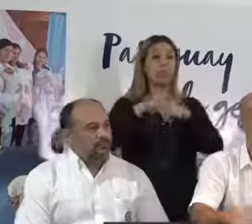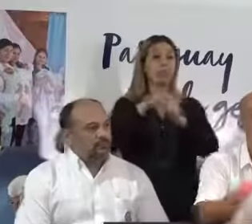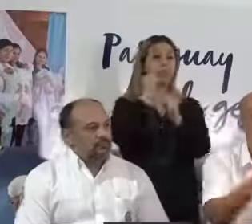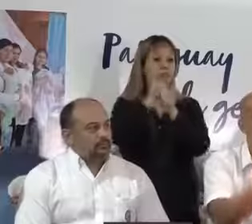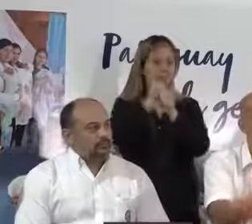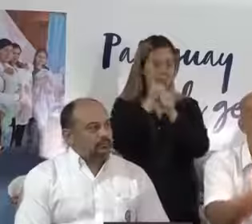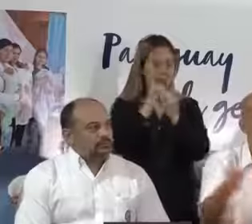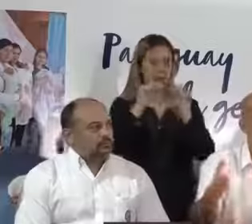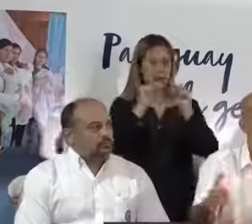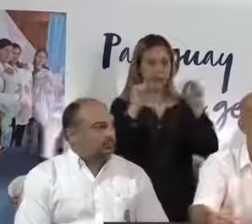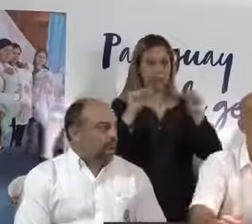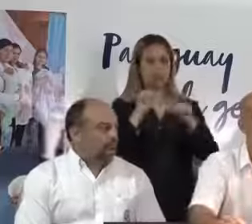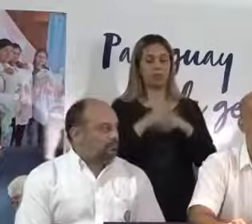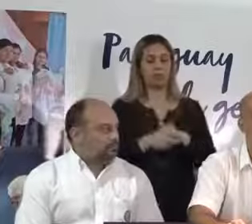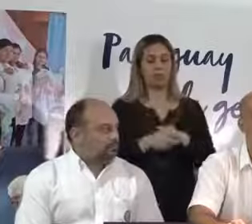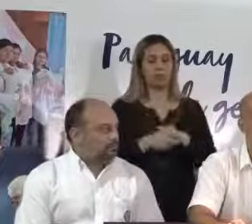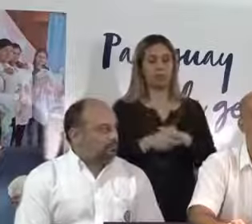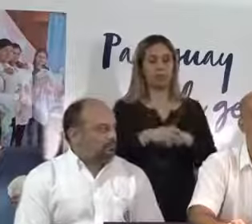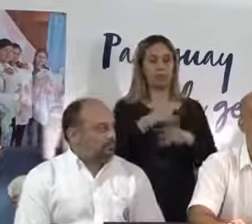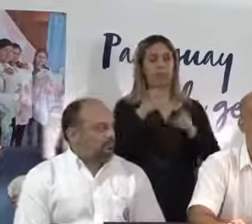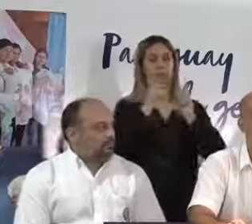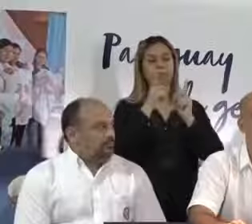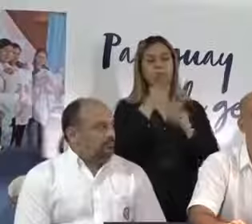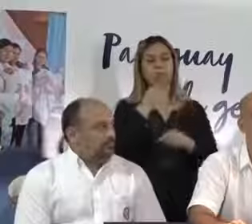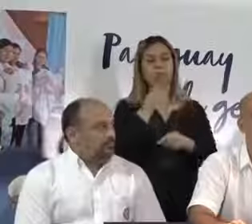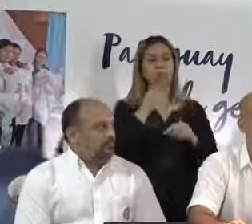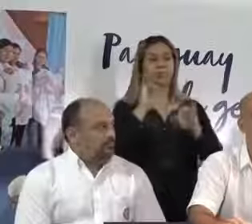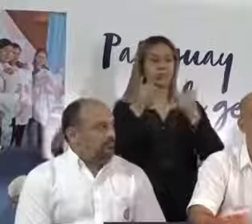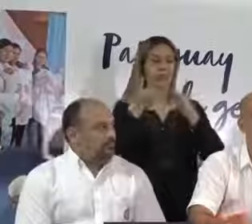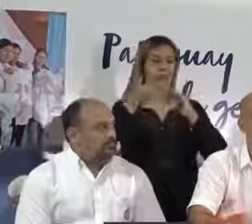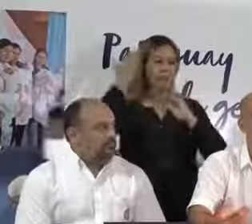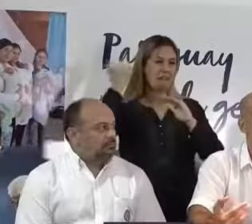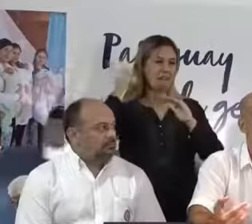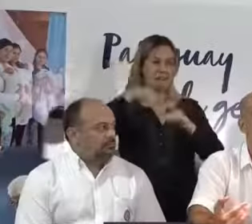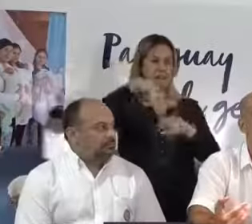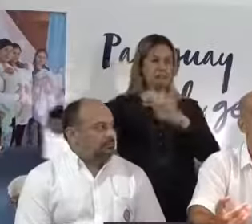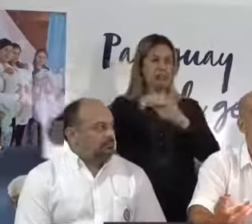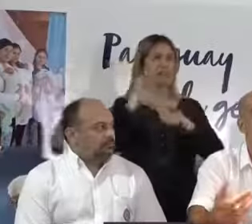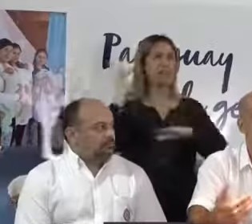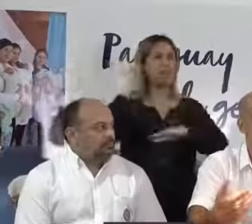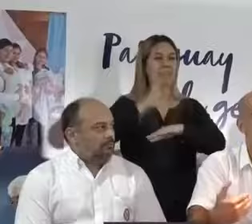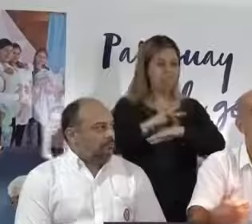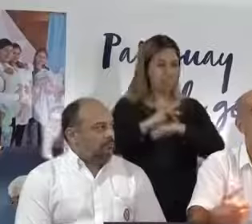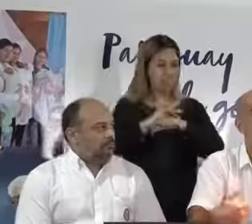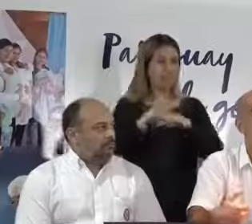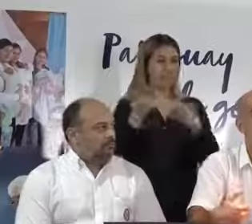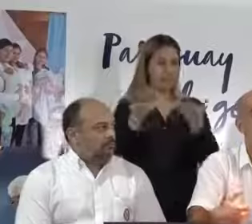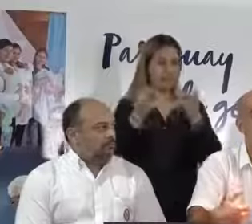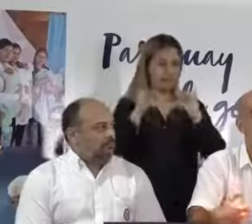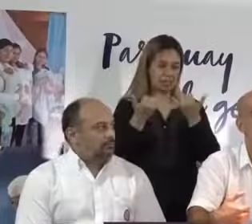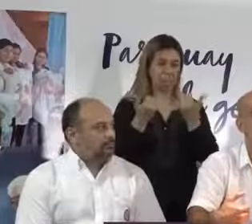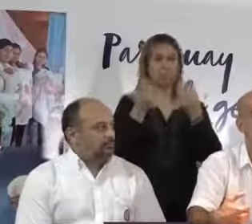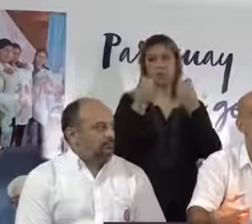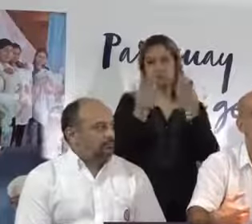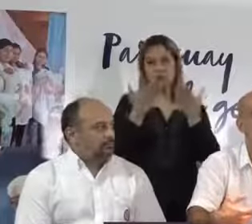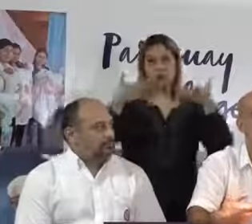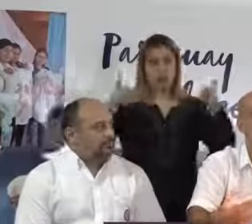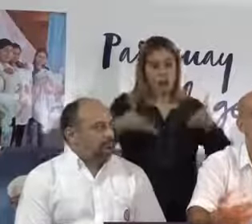particular, extrapolando un poco lo que ya se hizo con el dengue, también es importante, más aún en este